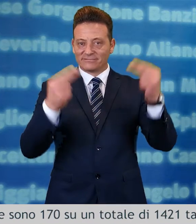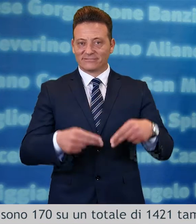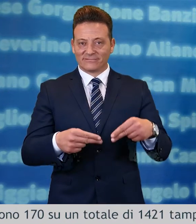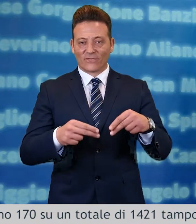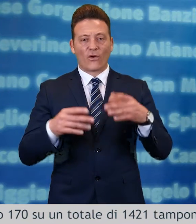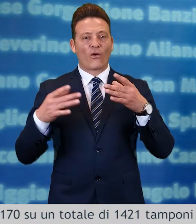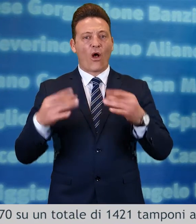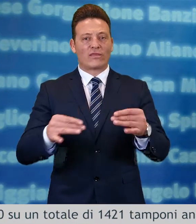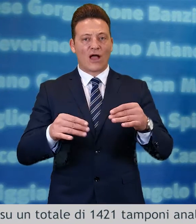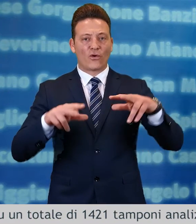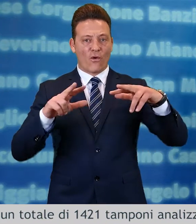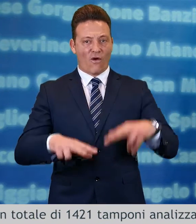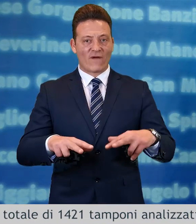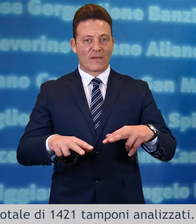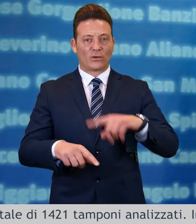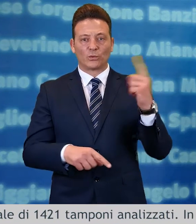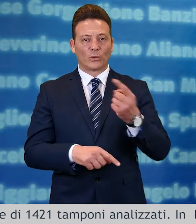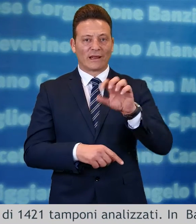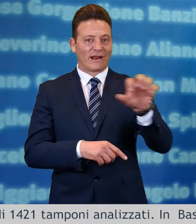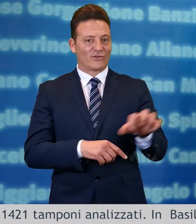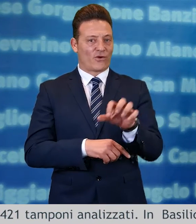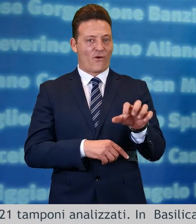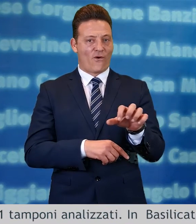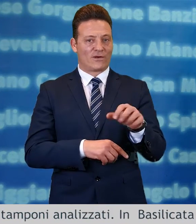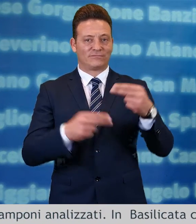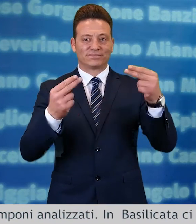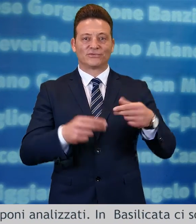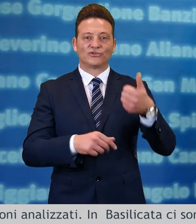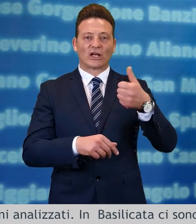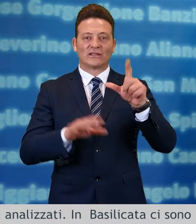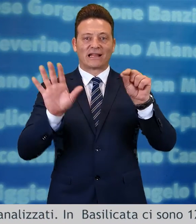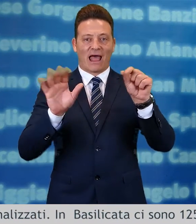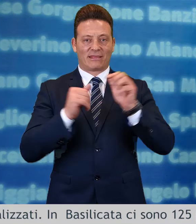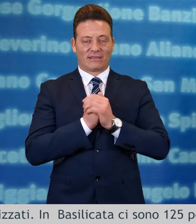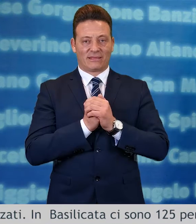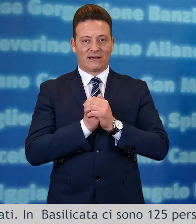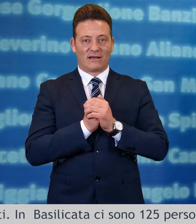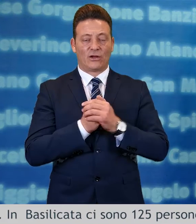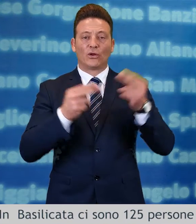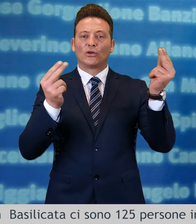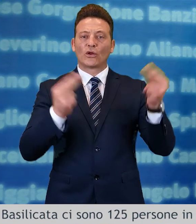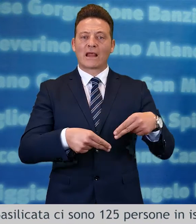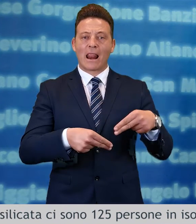contagio confermati in tutta la regione sono 170 su un totale di